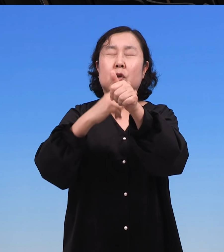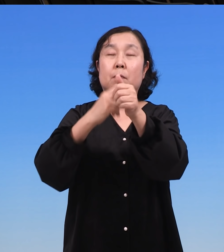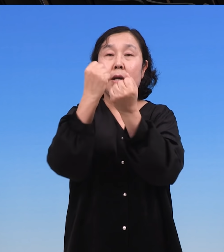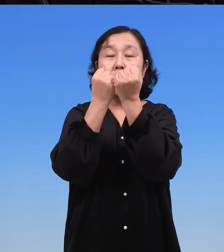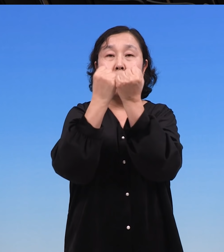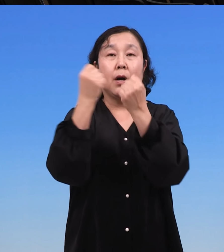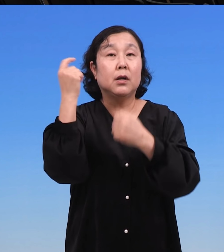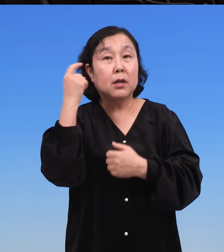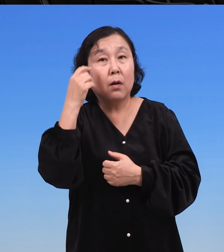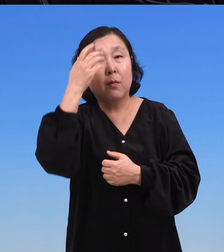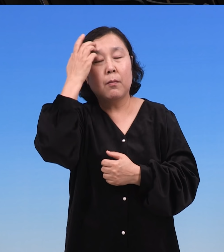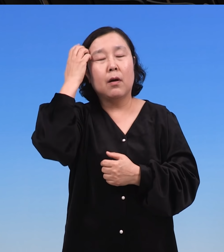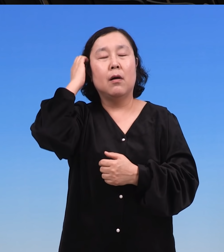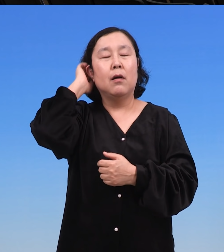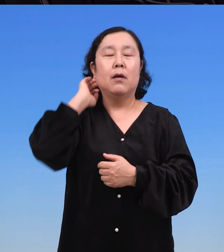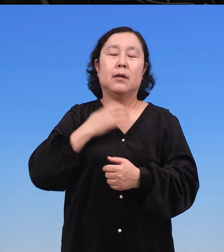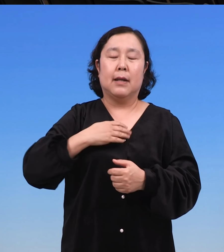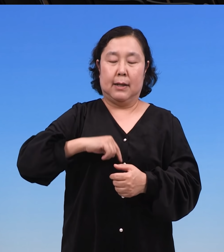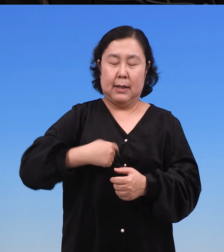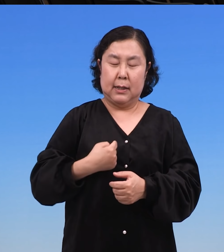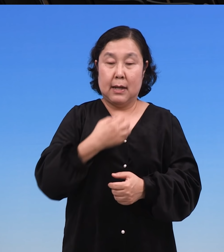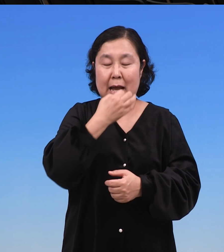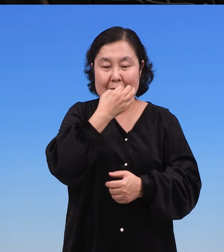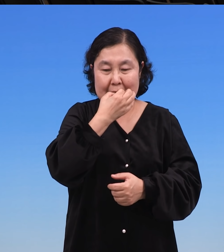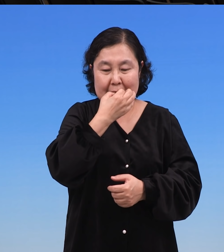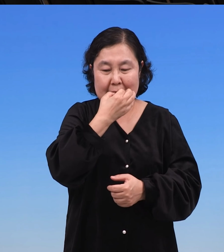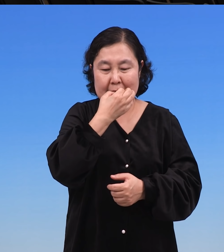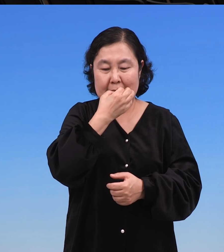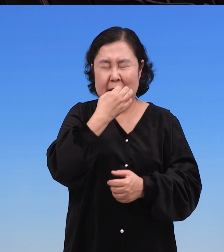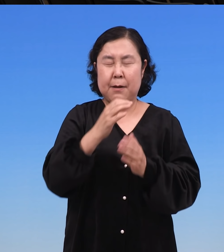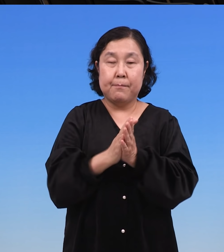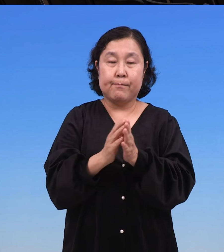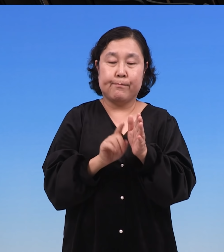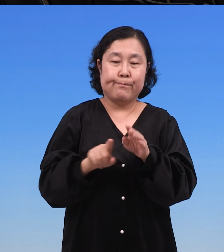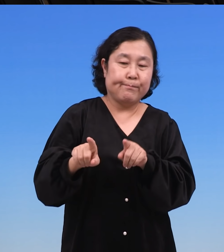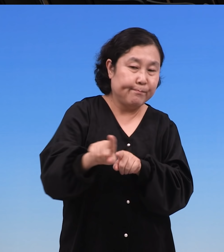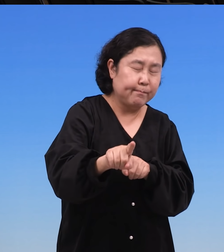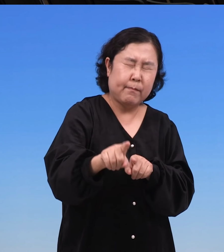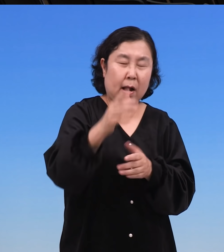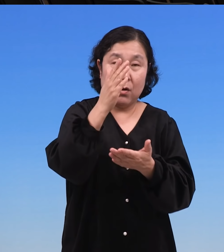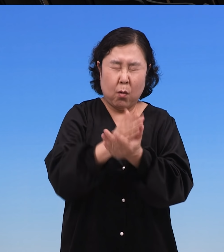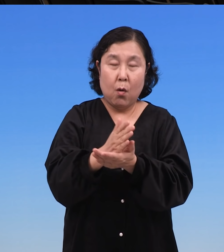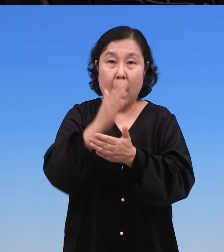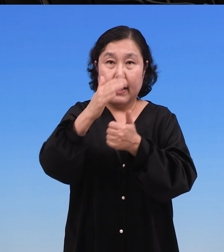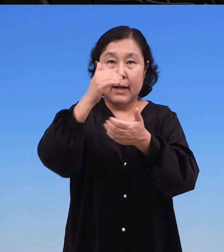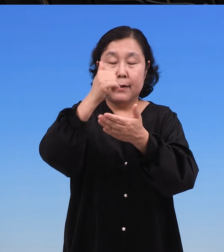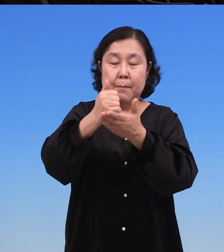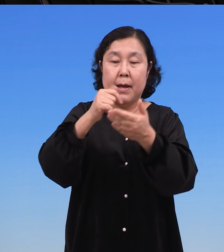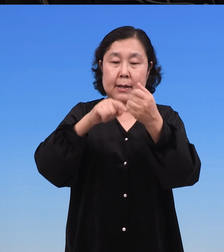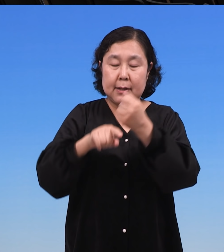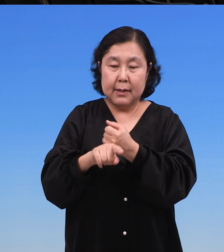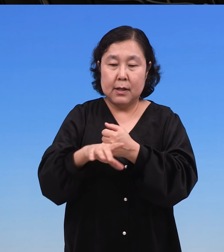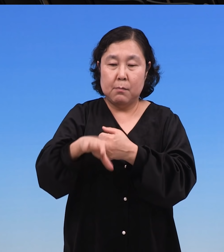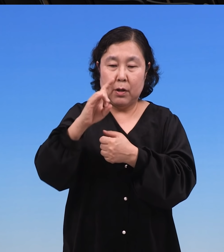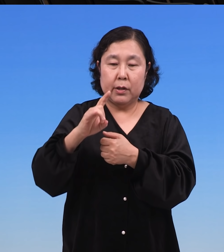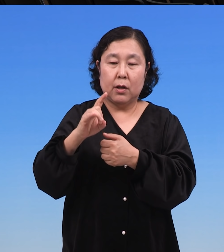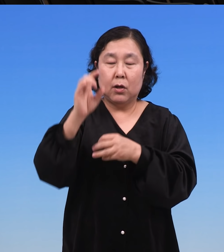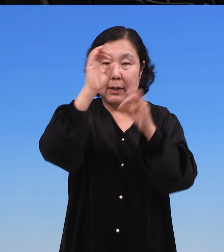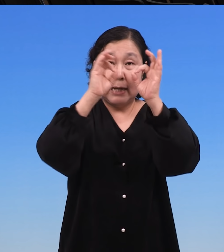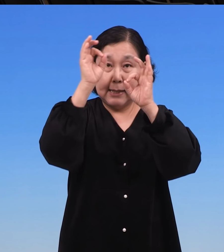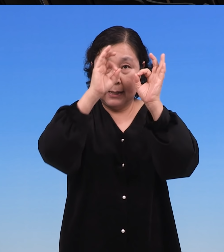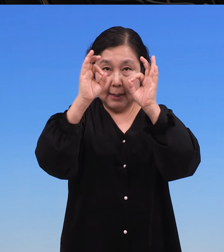자기를 부인하고라는 이 말의 의미는 자기 욕심을 앞세우지 않고 하나님의 뜻을 먼저 구하는 하나님 중심적인